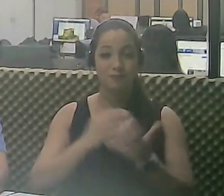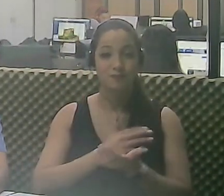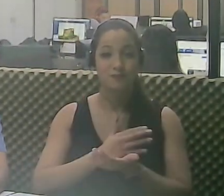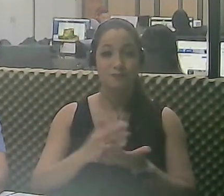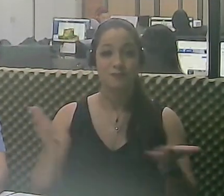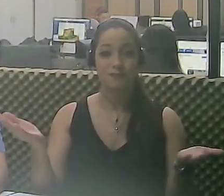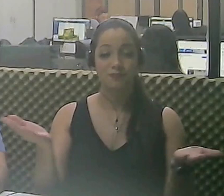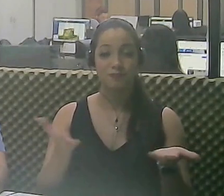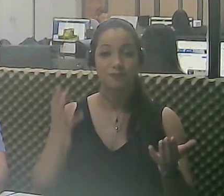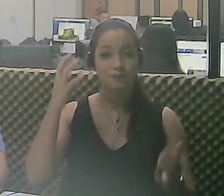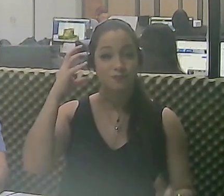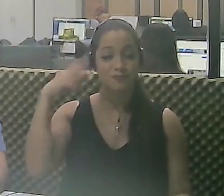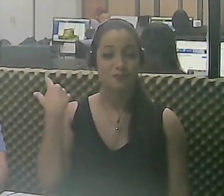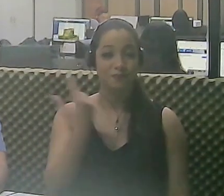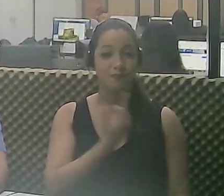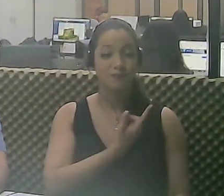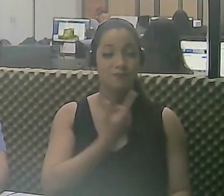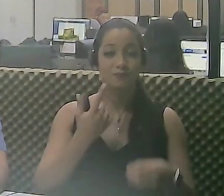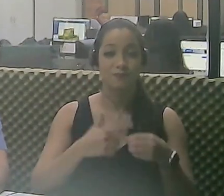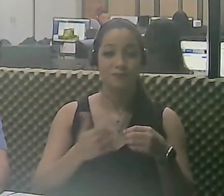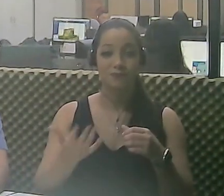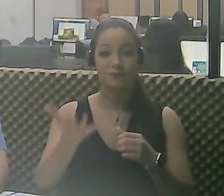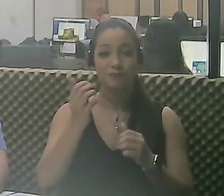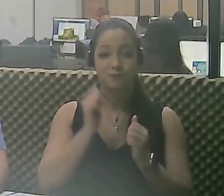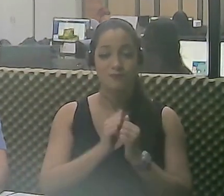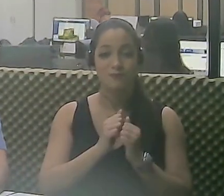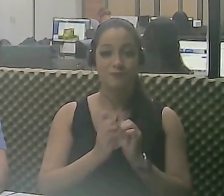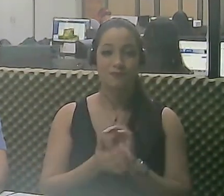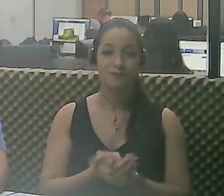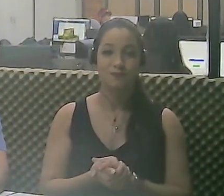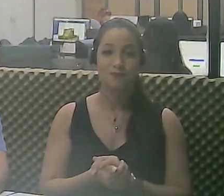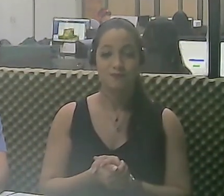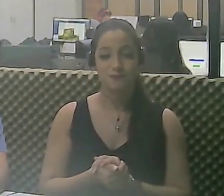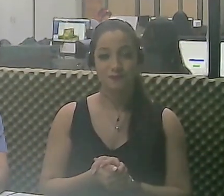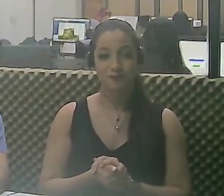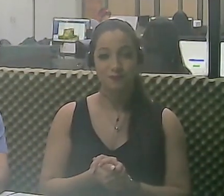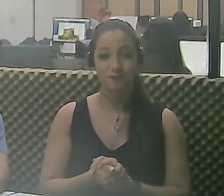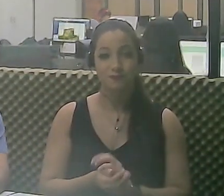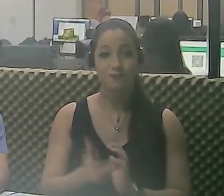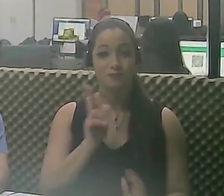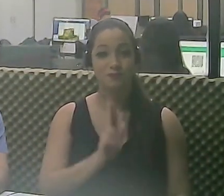a partir de agora na Rádio Nossa Cidade. Vem com a gente!